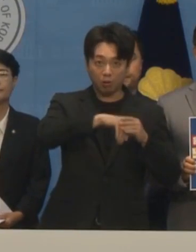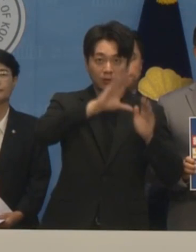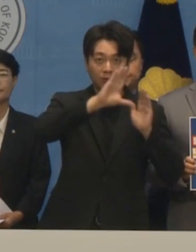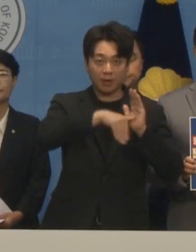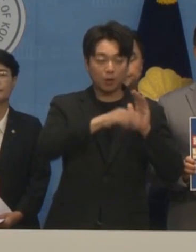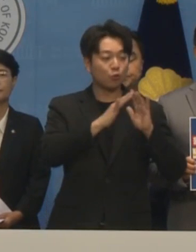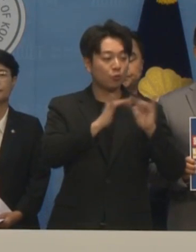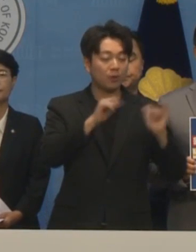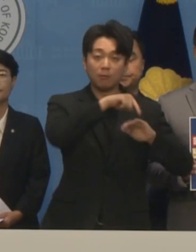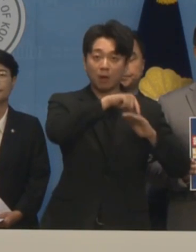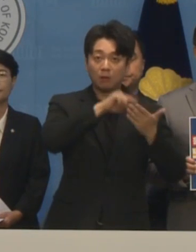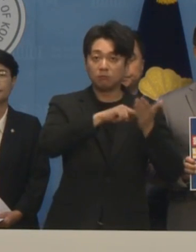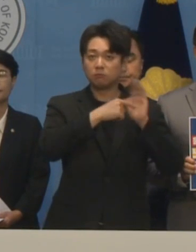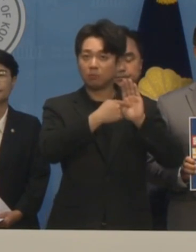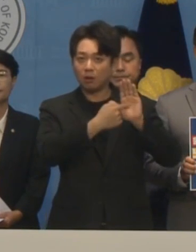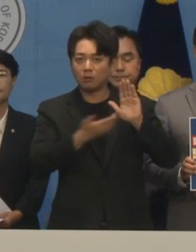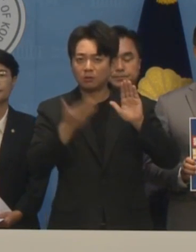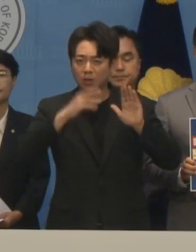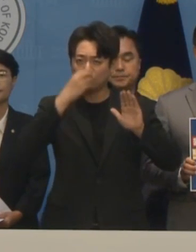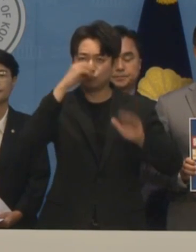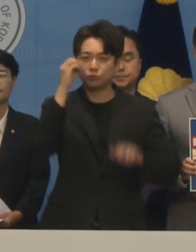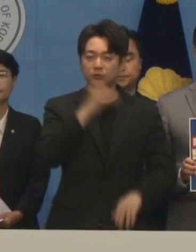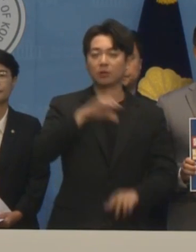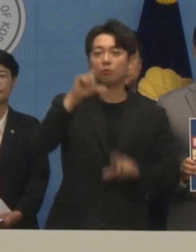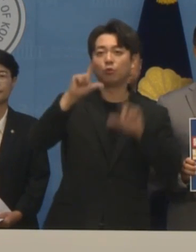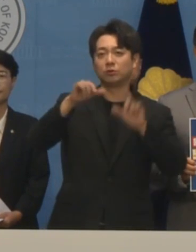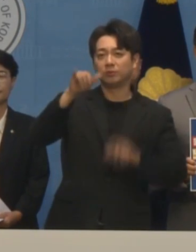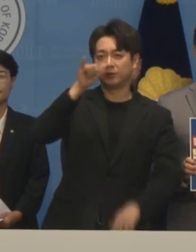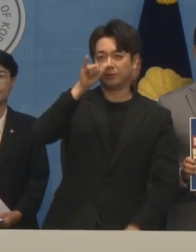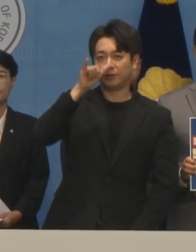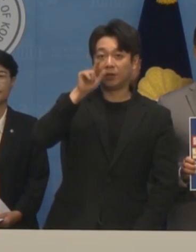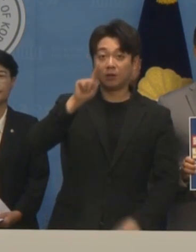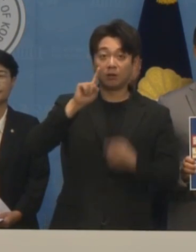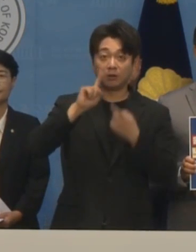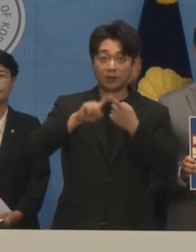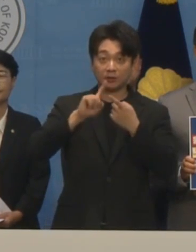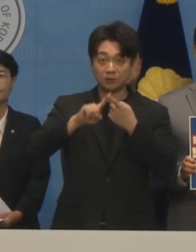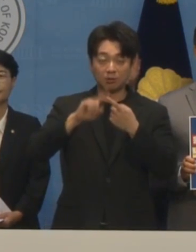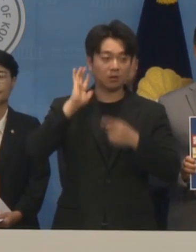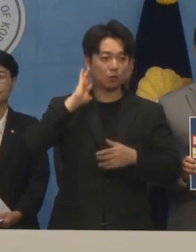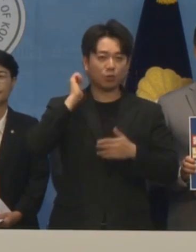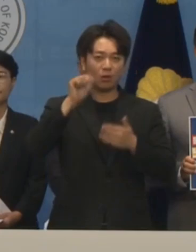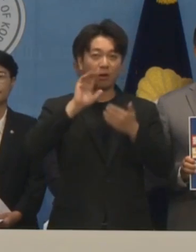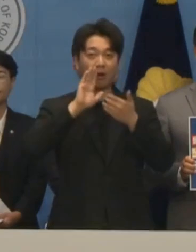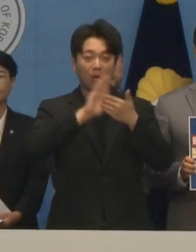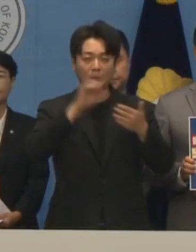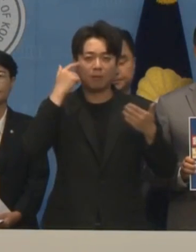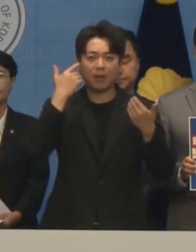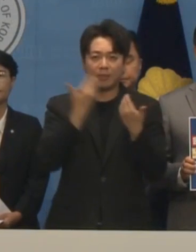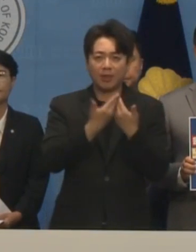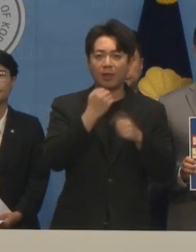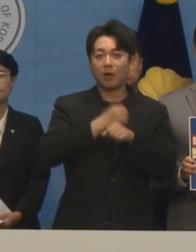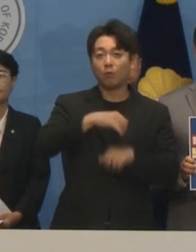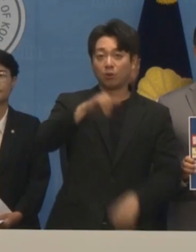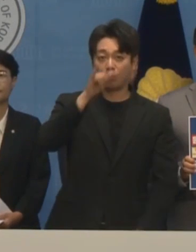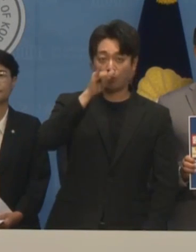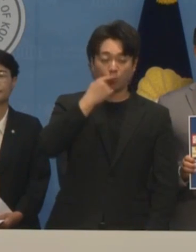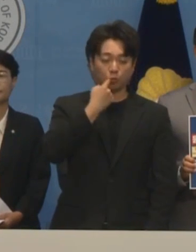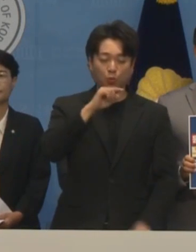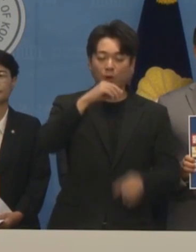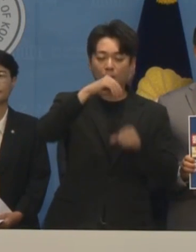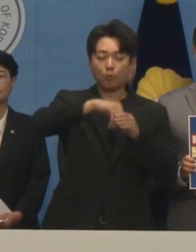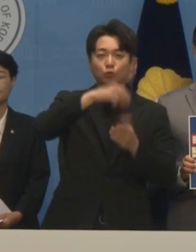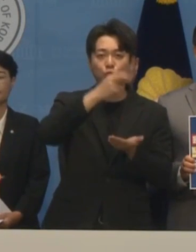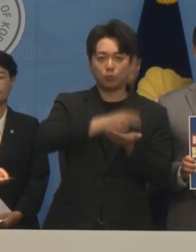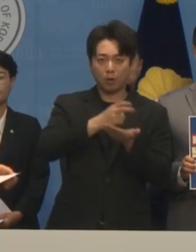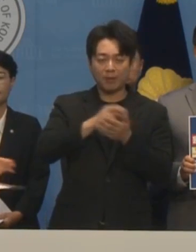행위입니다. 이에 야육당 국회의원은 윤석열 대통령의 거부권 행사를 단호히 반대하며 노란봉투법의 즉각